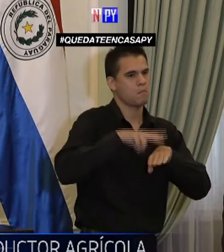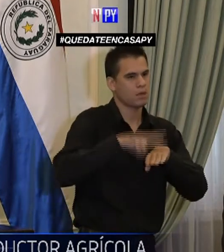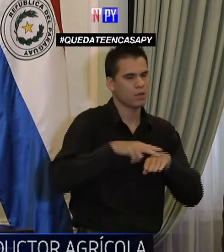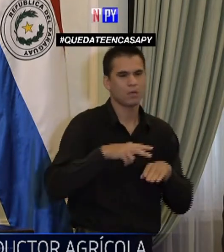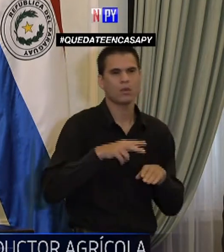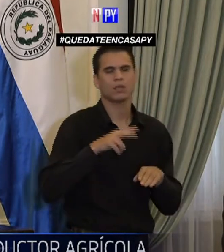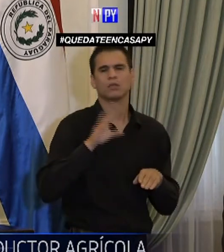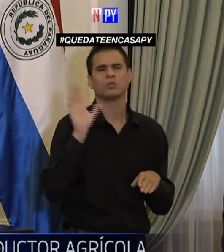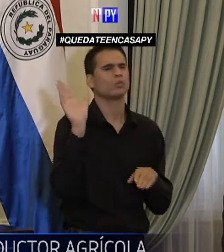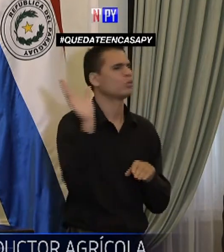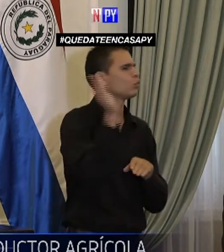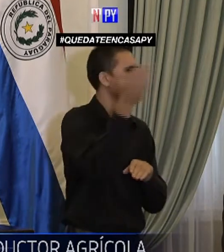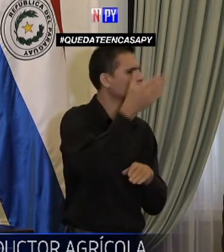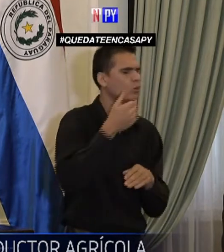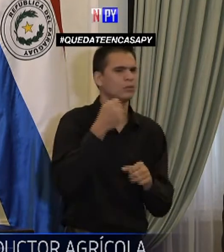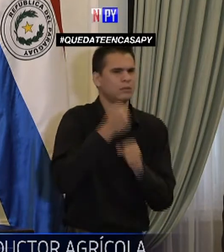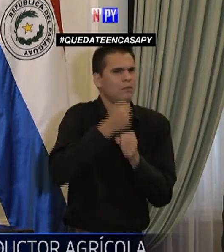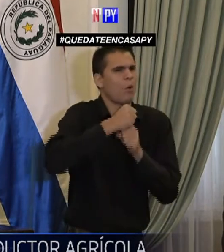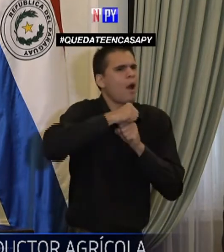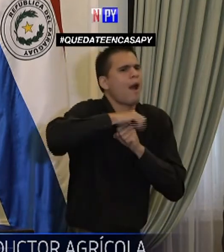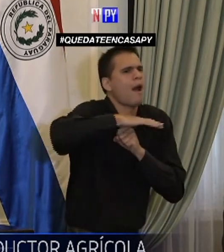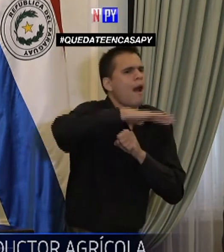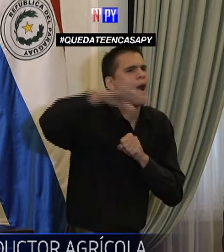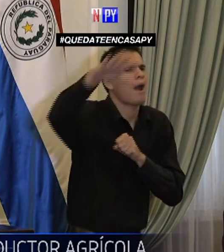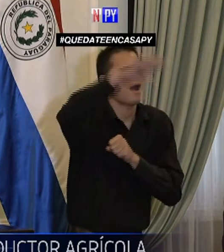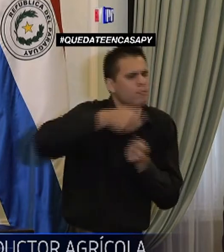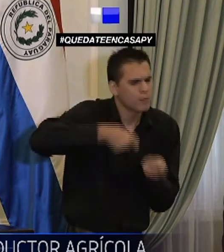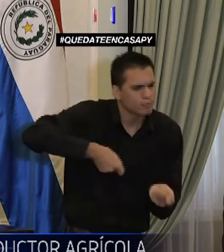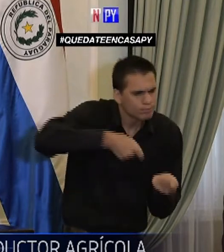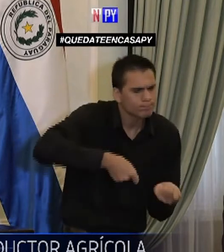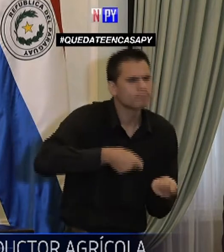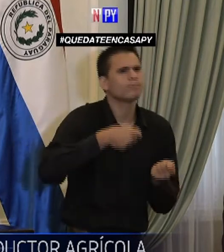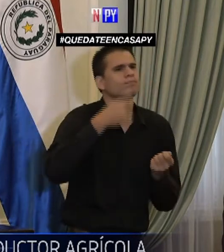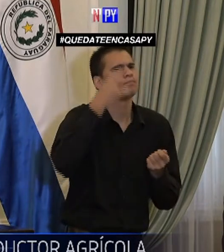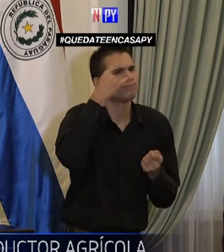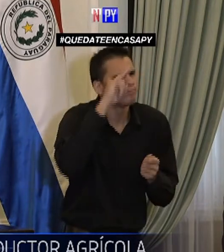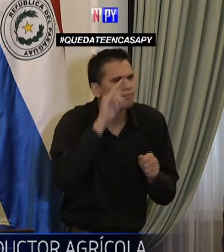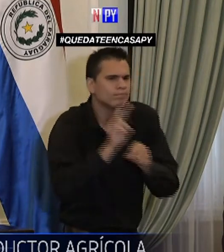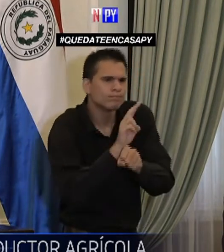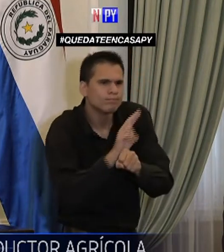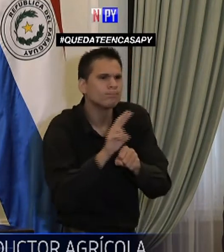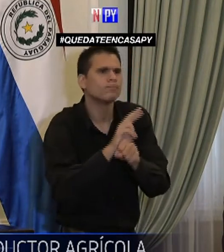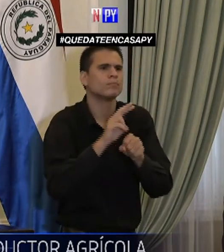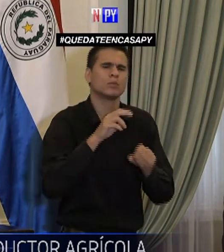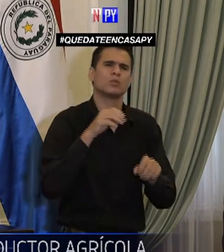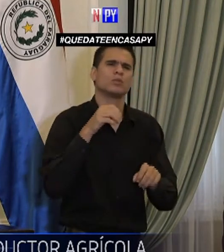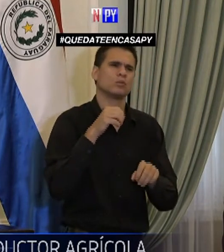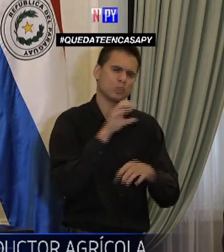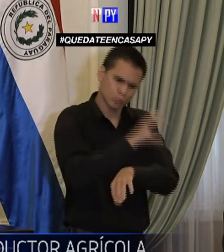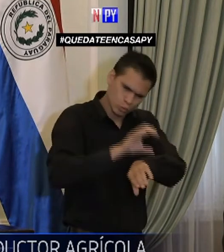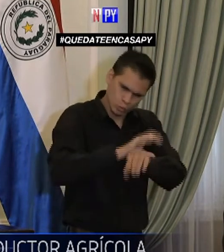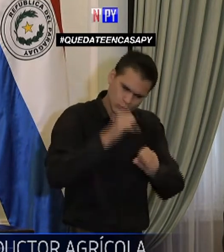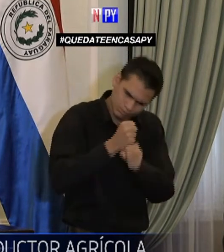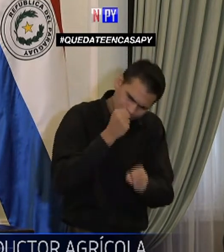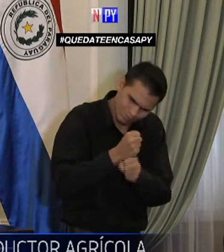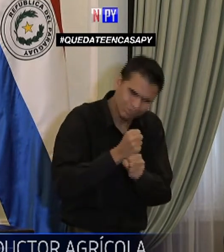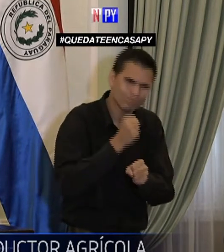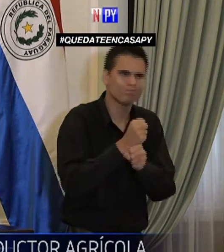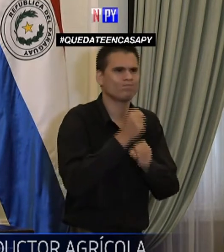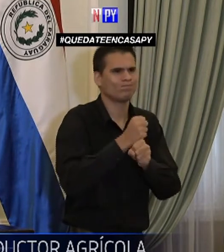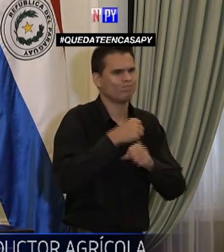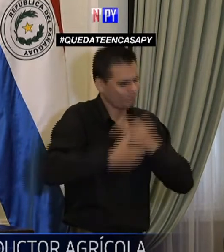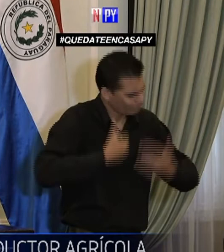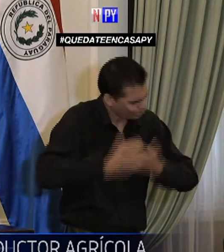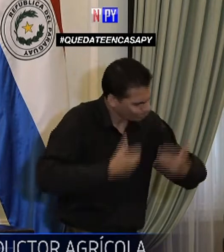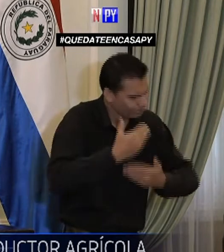campo, a todos los industriales que siguen manteniendo esta cadena agropecuaria activa, ¿verdad? Con mucho temor, con